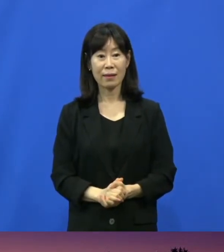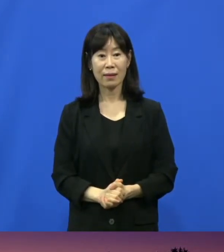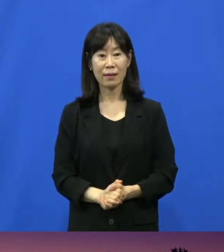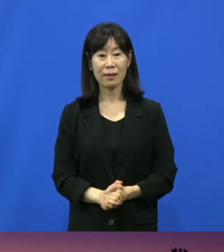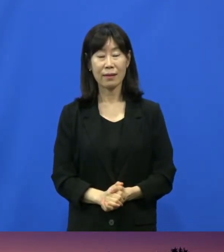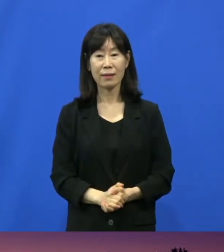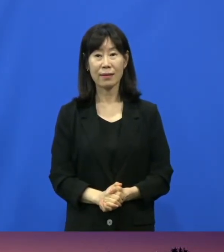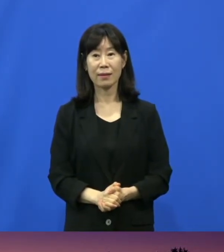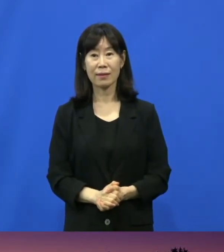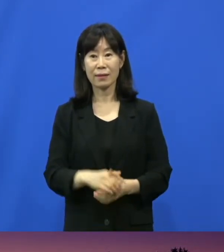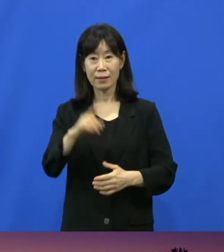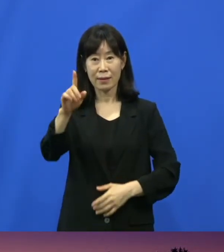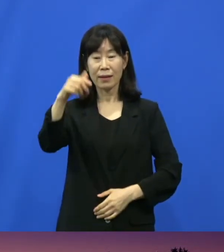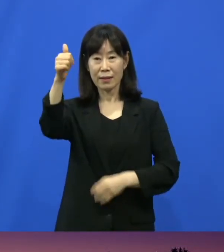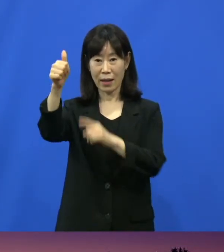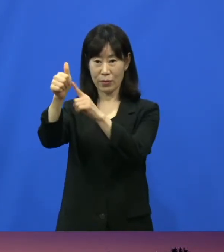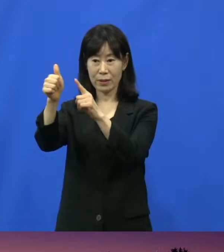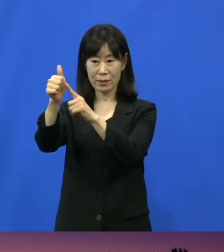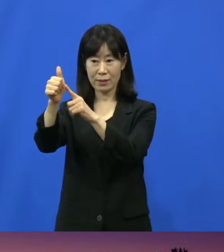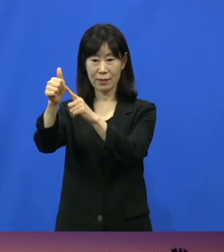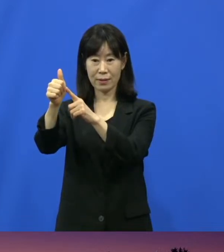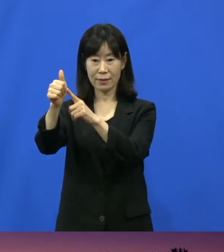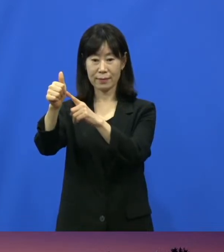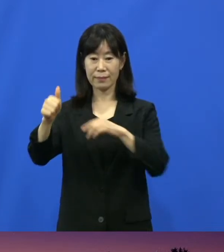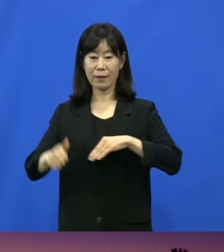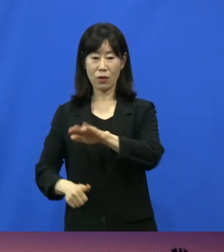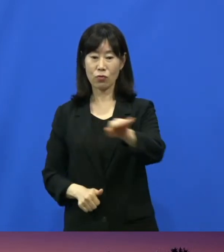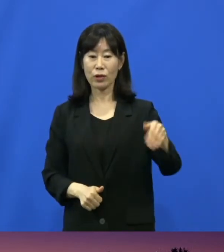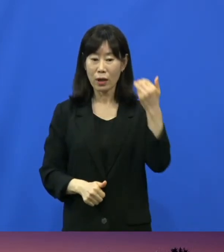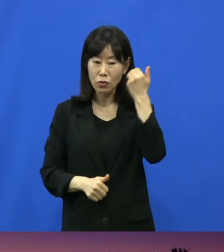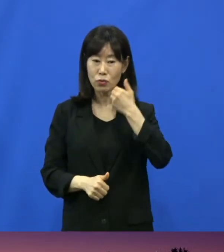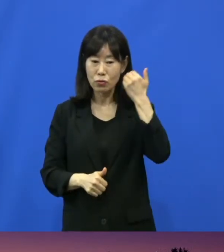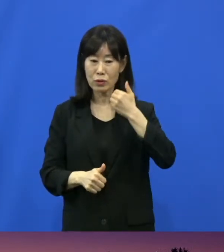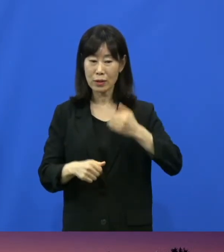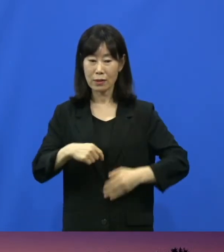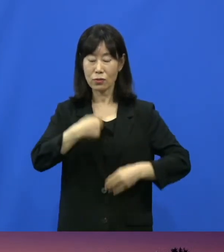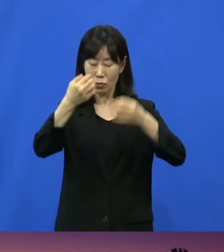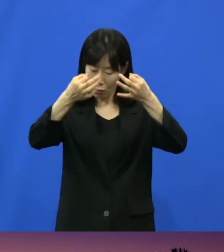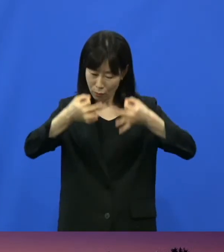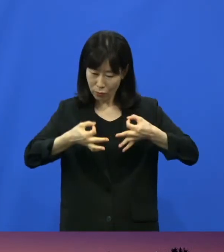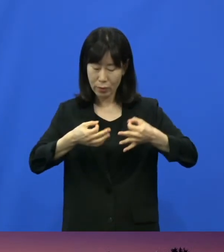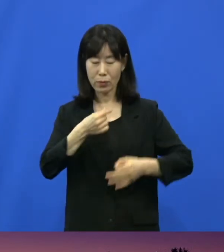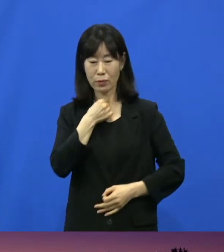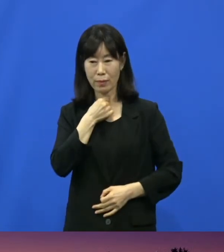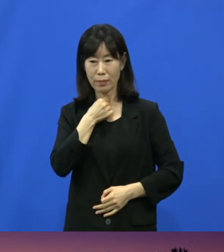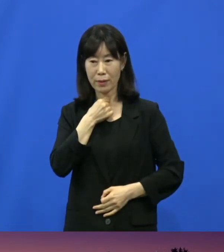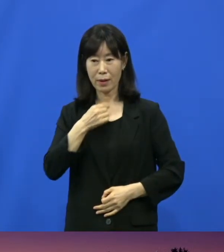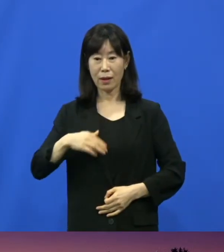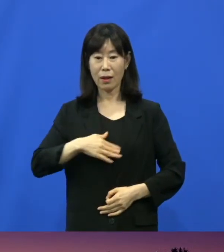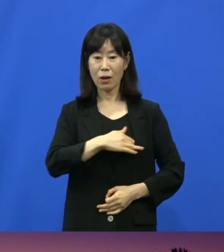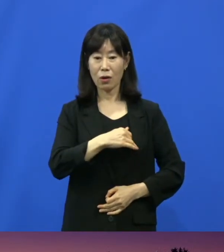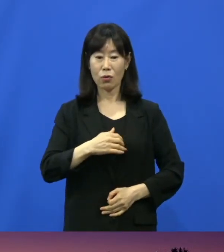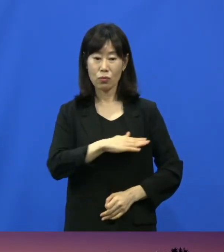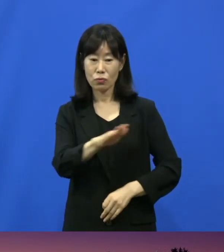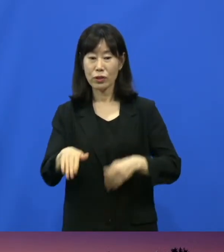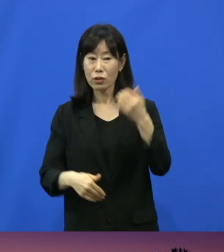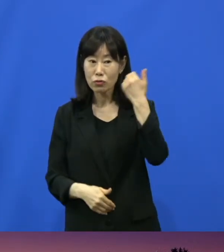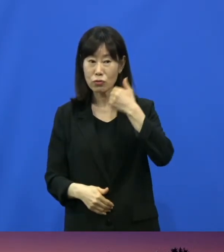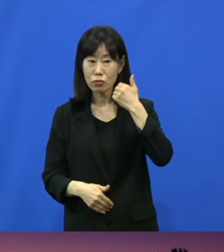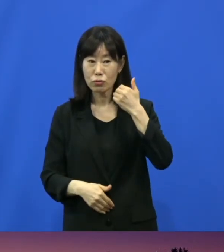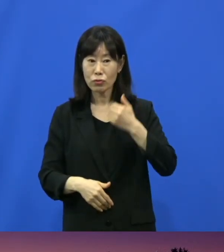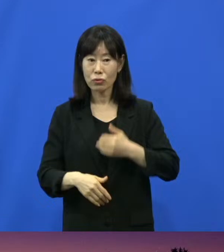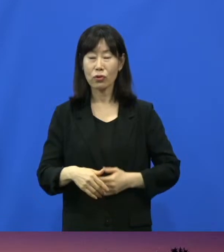여러분, 시인은 우리가 누구인가를 인식하게 합니다. 우리가 누구였냐는 거죠. 아기로 비유해요. 아이로. 엄마의 품 안에